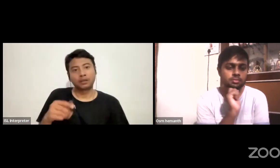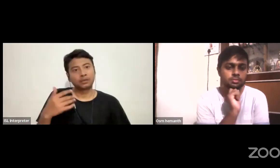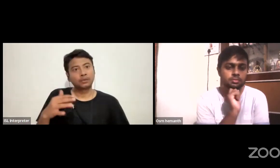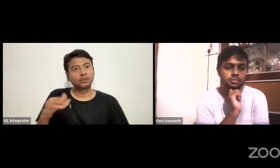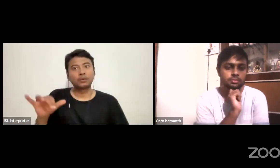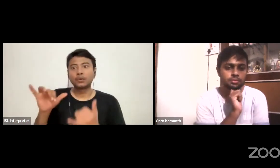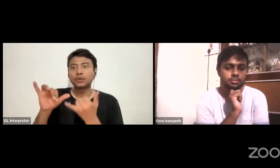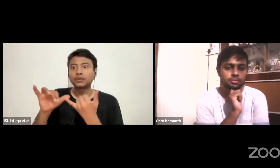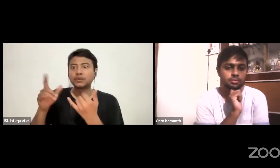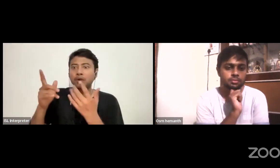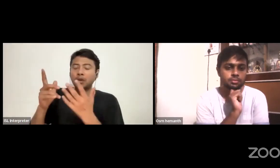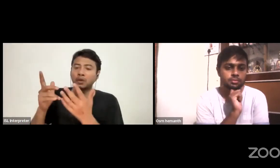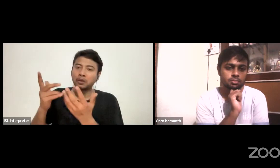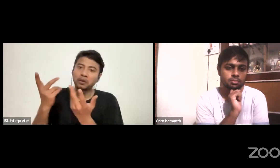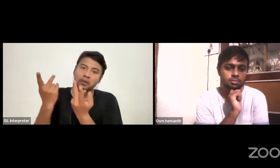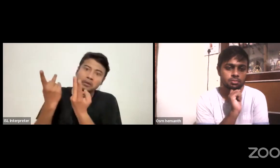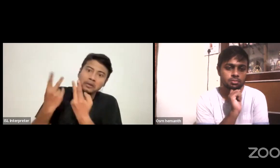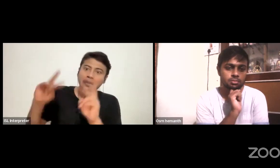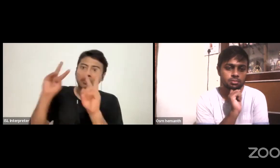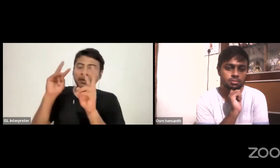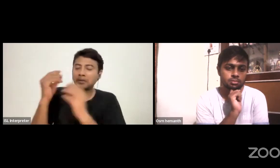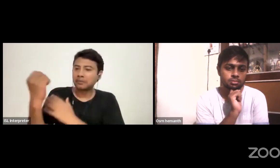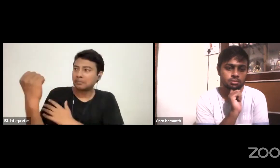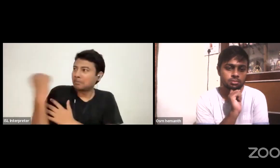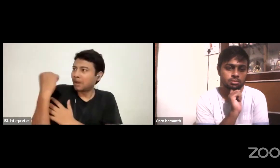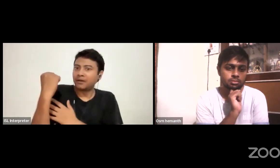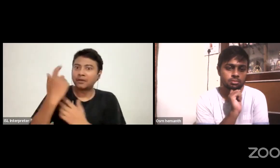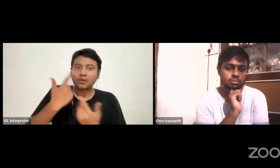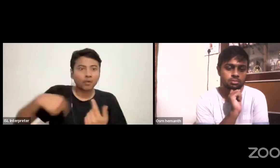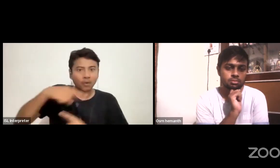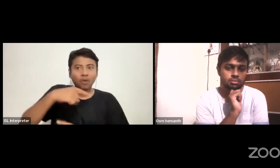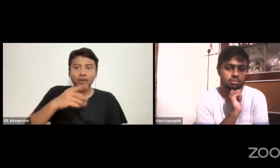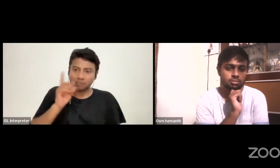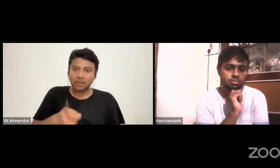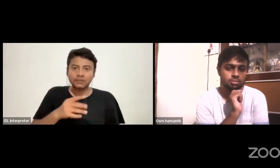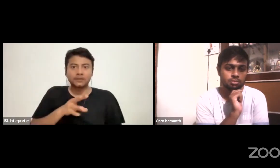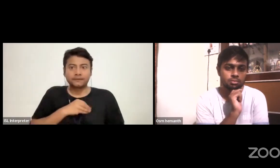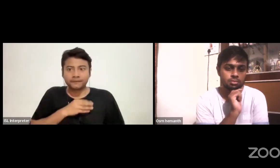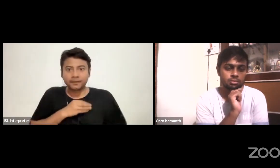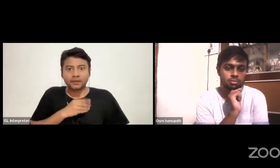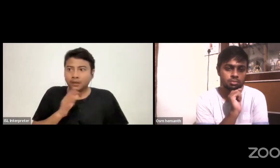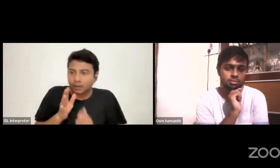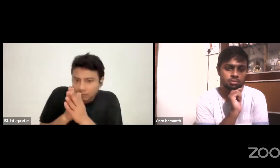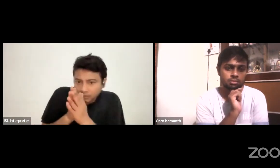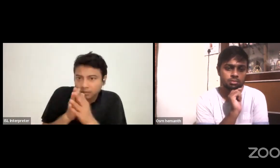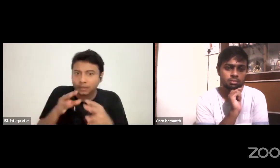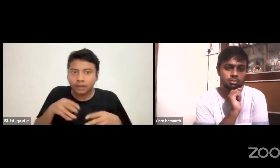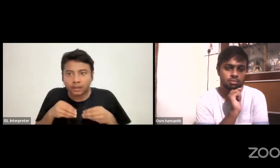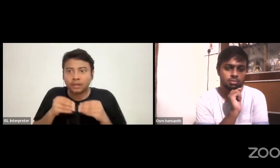इतने महान हैं, फिर तो मतलब डर जाएंगे हम। तो भगवान बोले, सुहृद